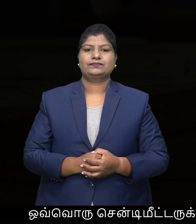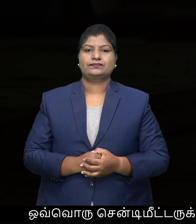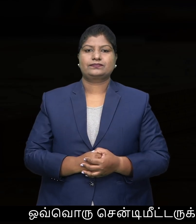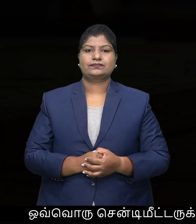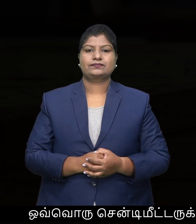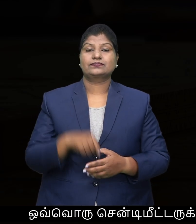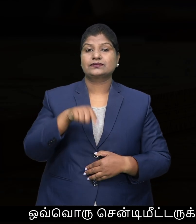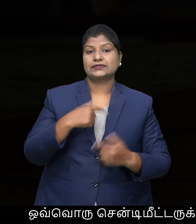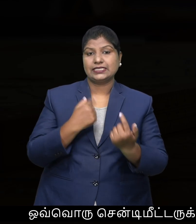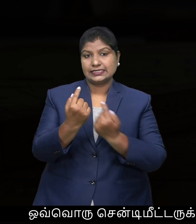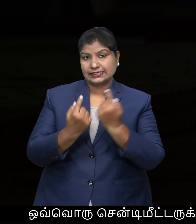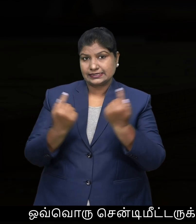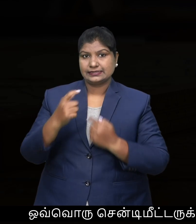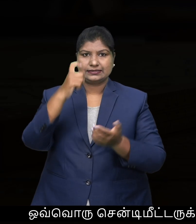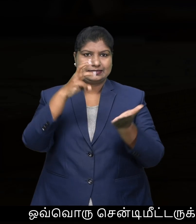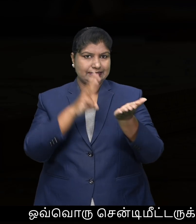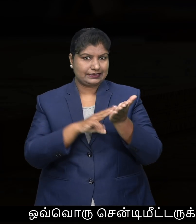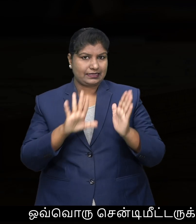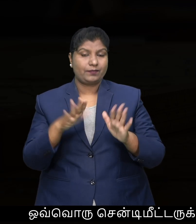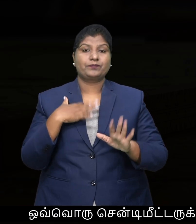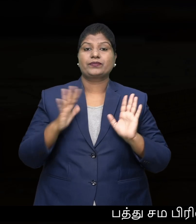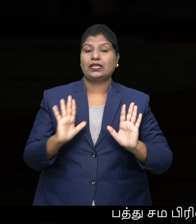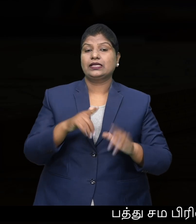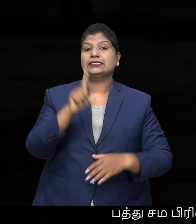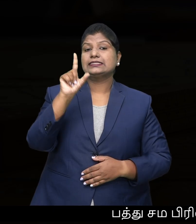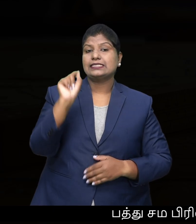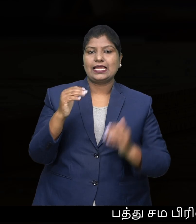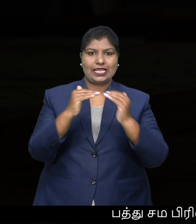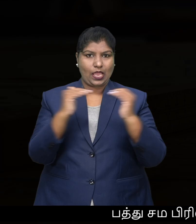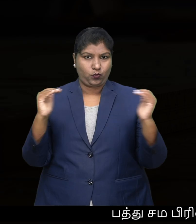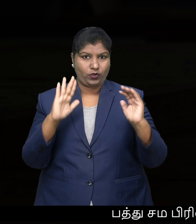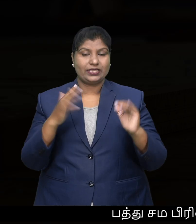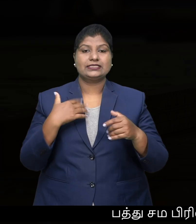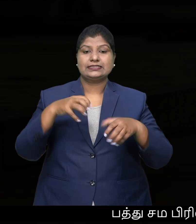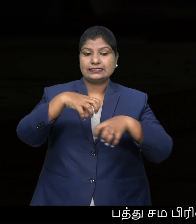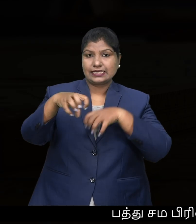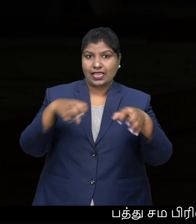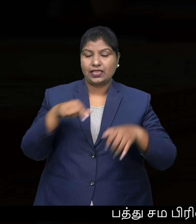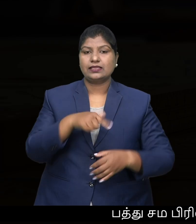ஒவ்வொரு சென்டிமீட்டருக்கும் மில்லிமீட்டர் எனப்படும் 10 சம பிரிவுகள் உள்ளன.